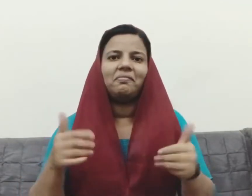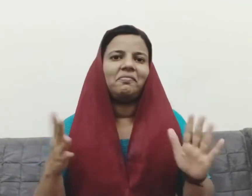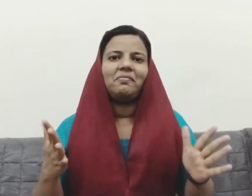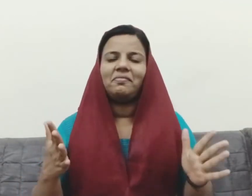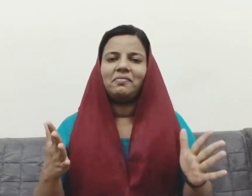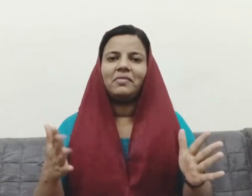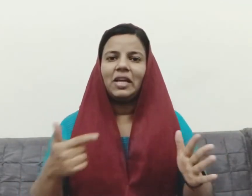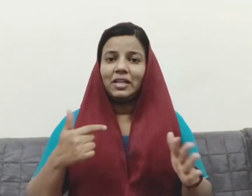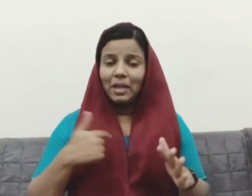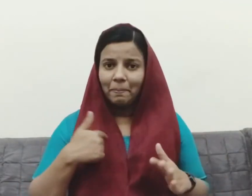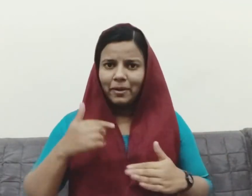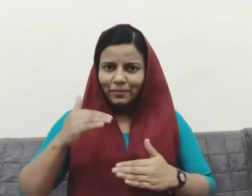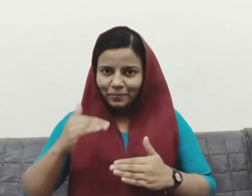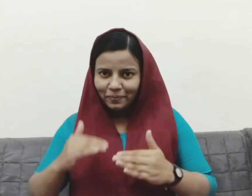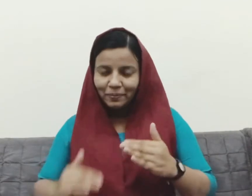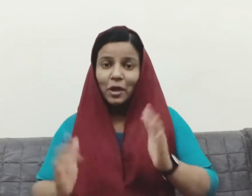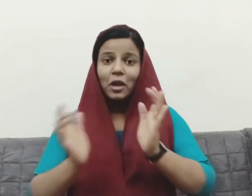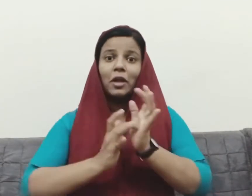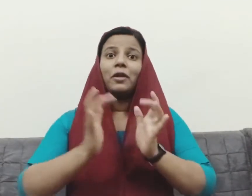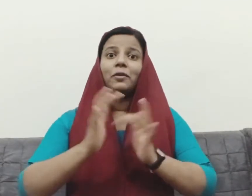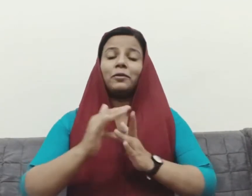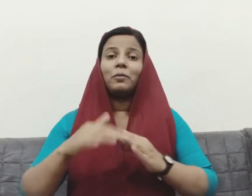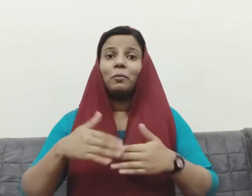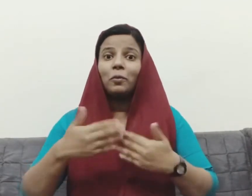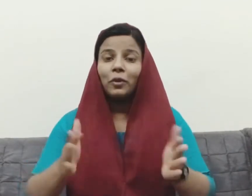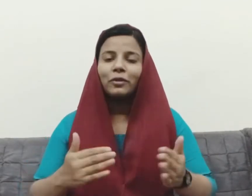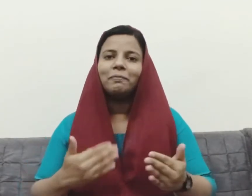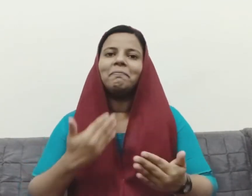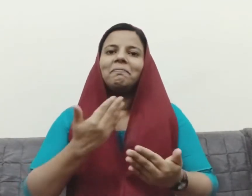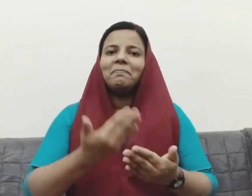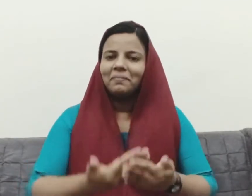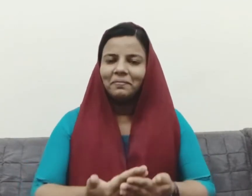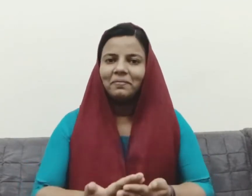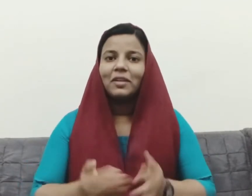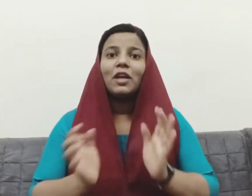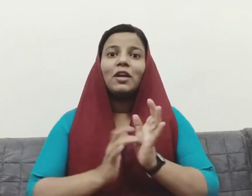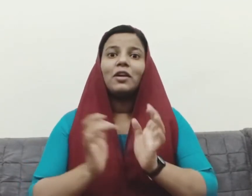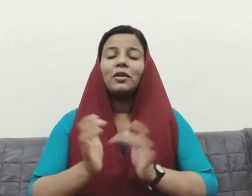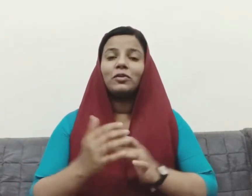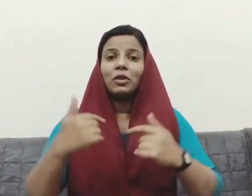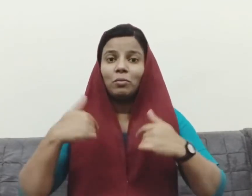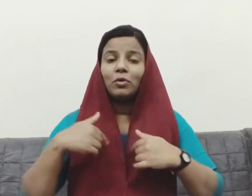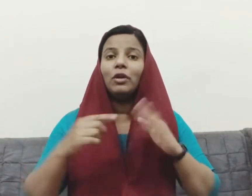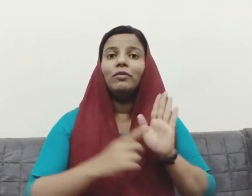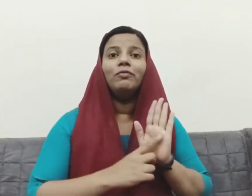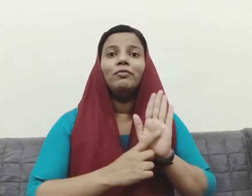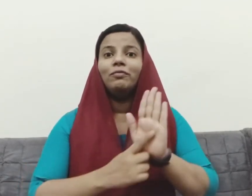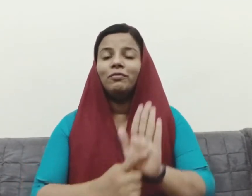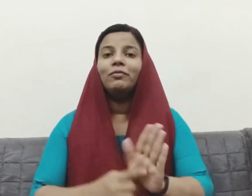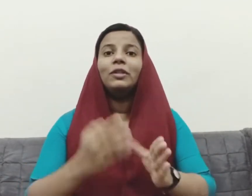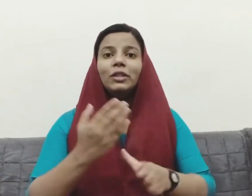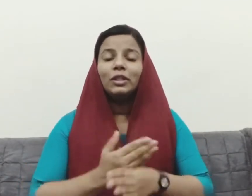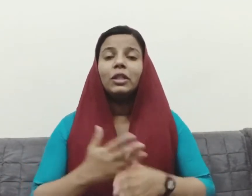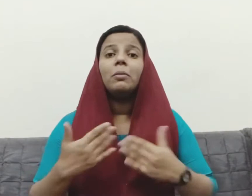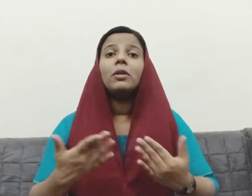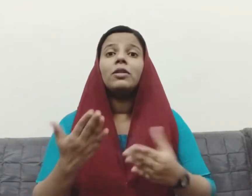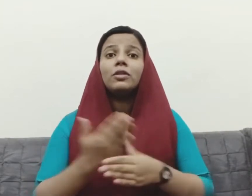പറ്റത്തില്ല. നമ്മൾ കുറയുമ്പോൾ ക്രിസ്തു പുറത്തു വരിക തന്നെ ചെയ്യും, ക്രിസ്തു നമ്മളിലൂടെ വെളിപ്പെടുക തന്നെ ചെയ്യും. അതിന് എന്ത്